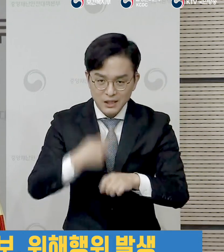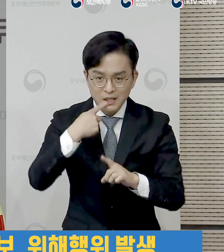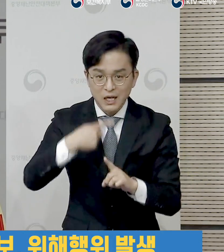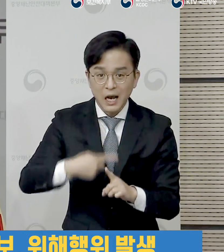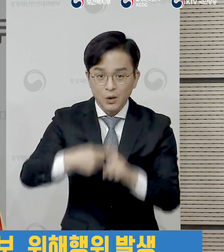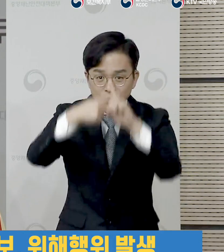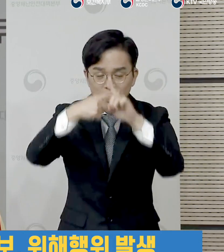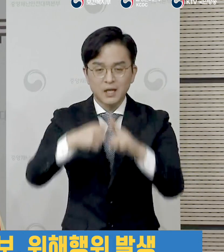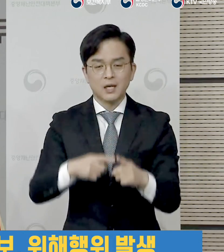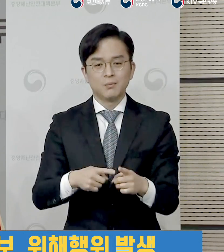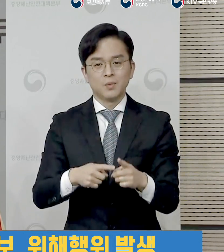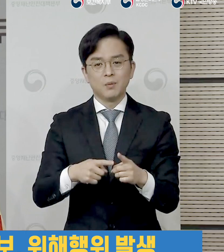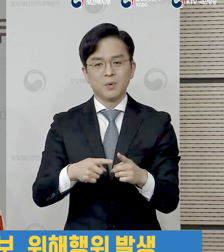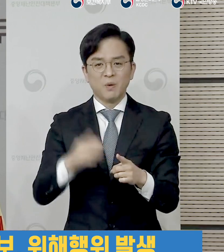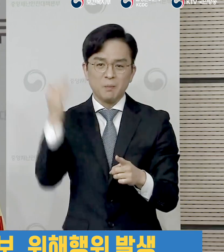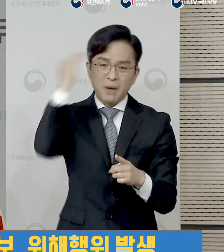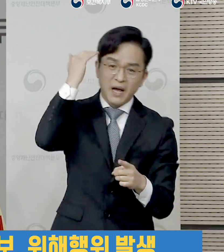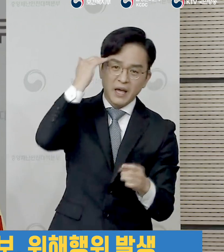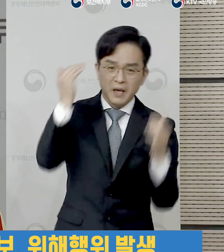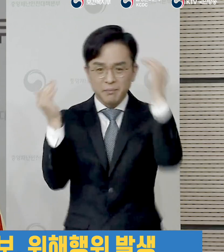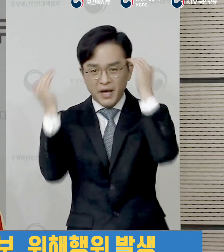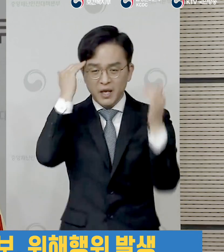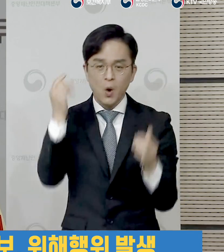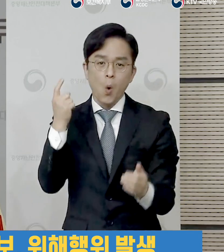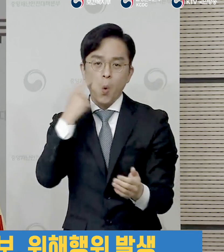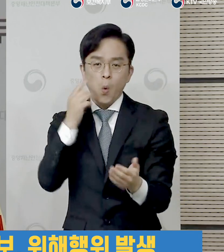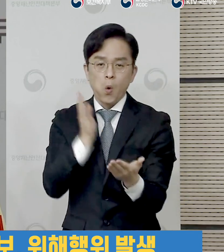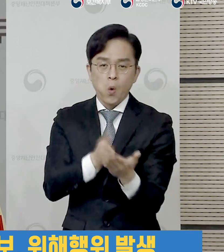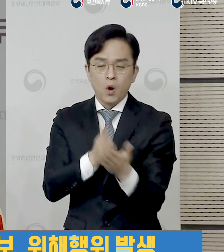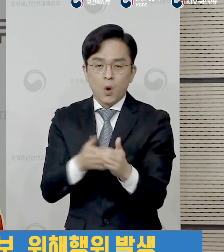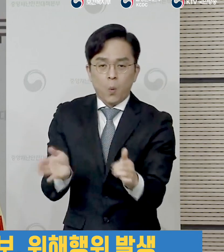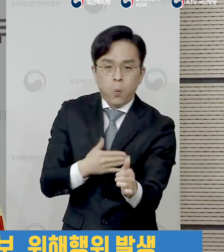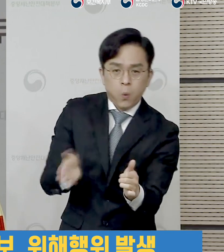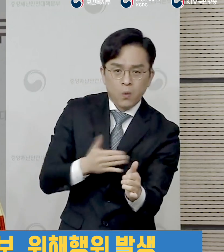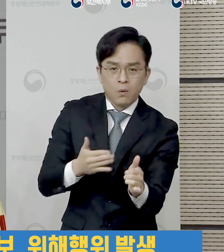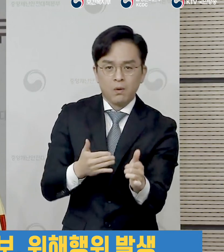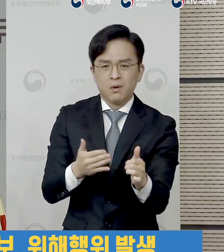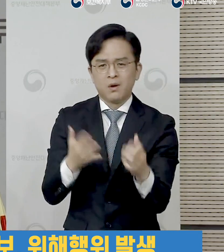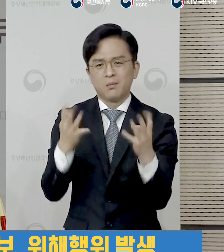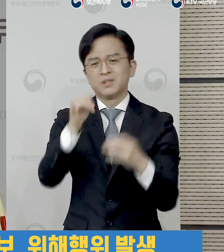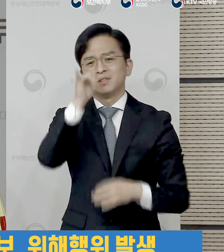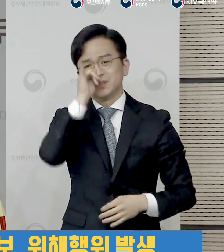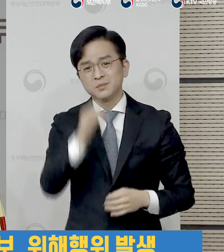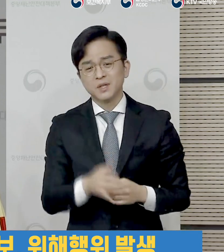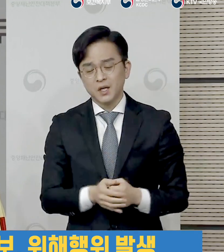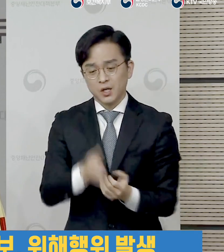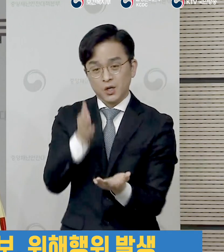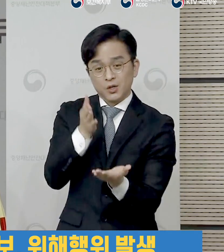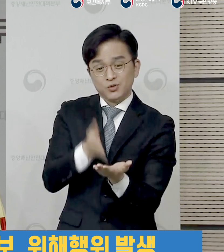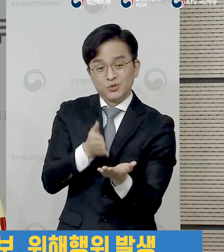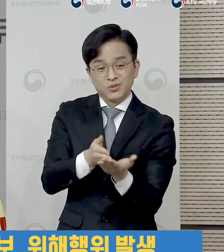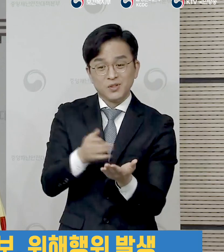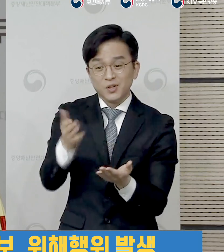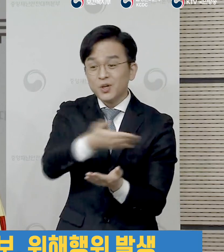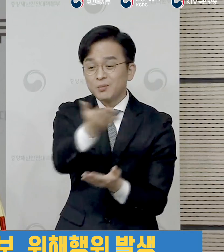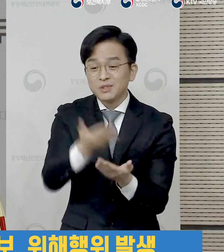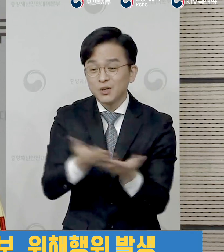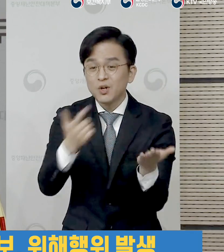유포하거나 위해를 끼치는 행위를 하는 사건이 발생하고 있습니다. 보도자료에서 설명하고